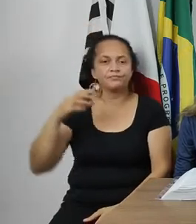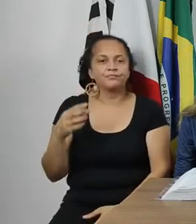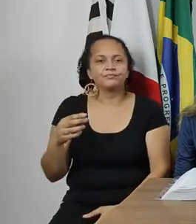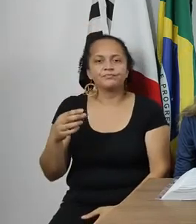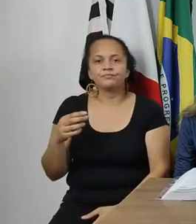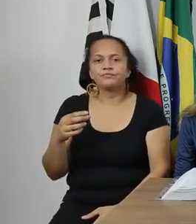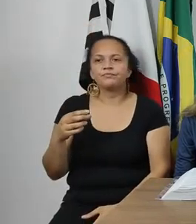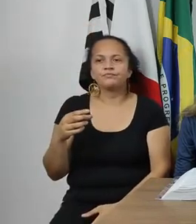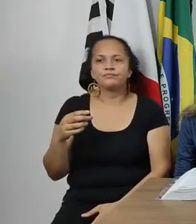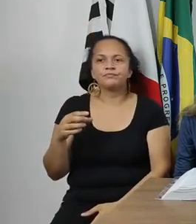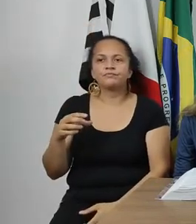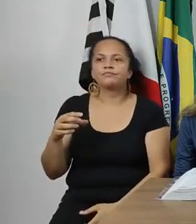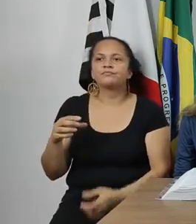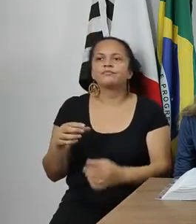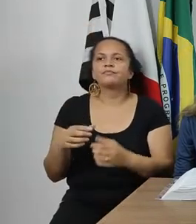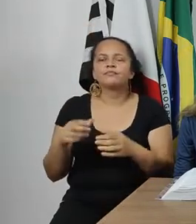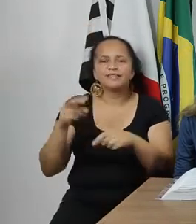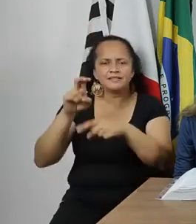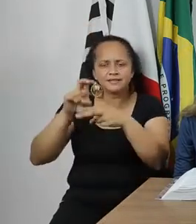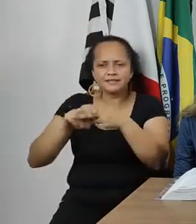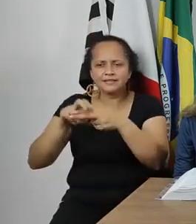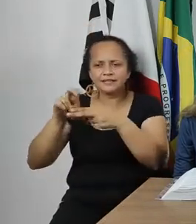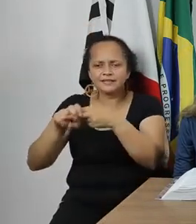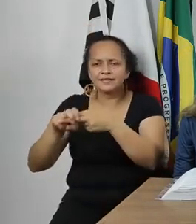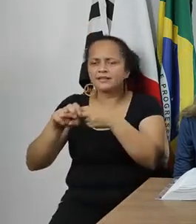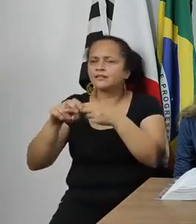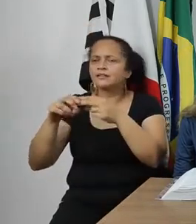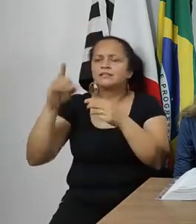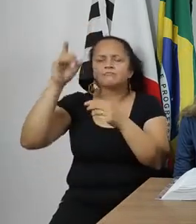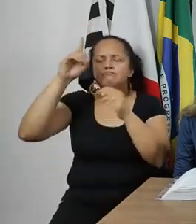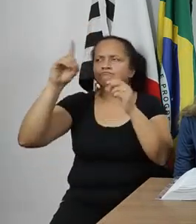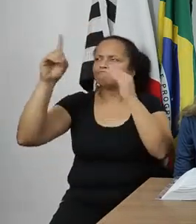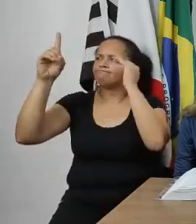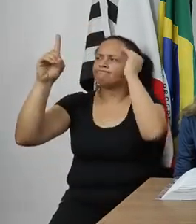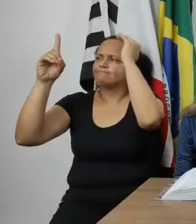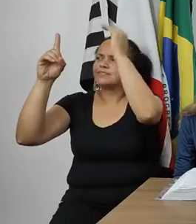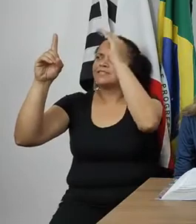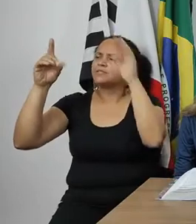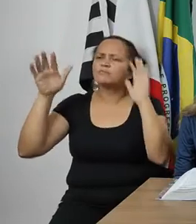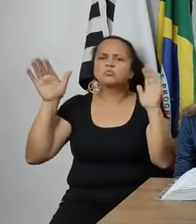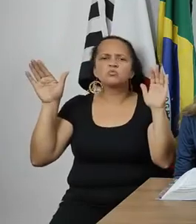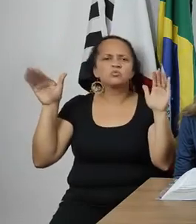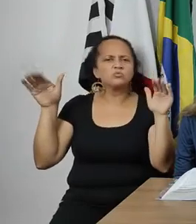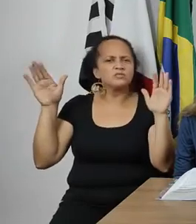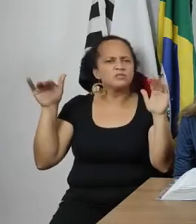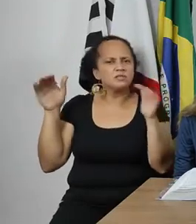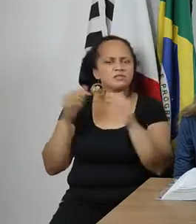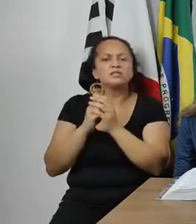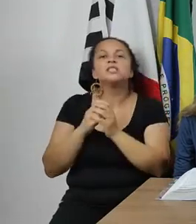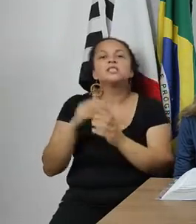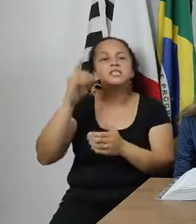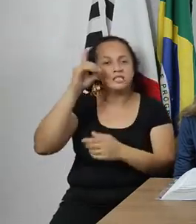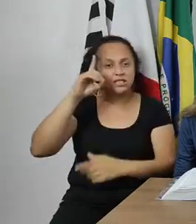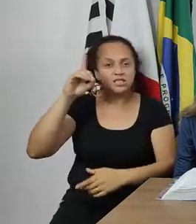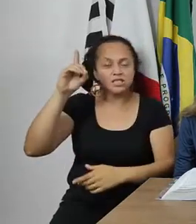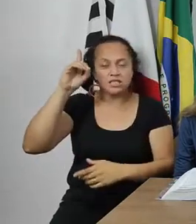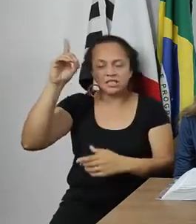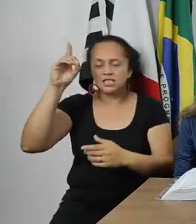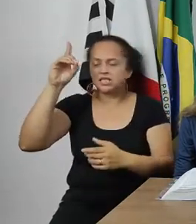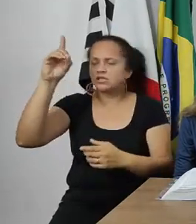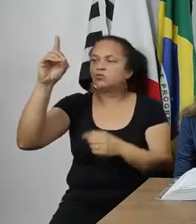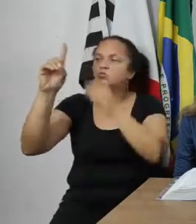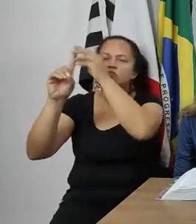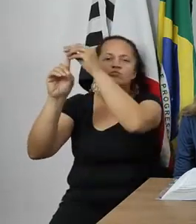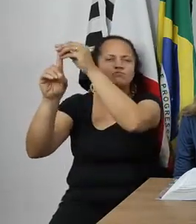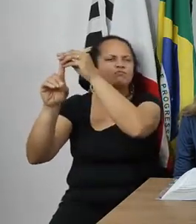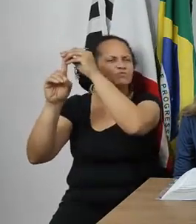no seu trono, que fica acima dos querubins, só tu és Deus e governas todos os reinos do